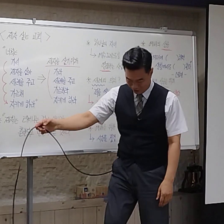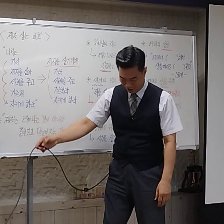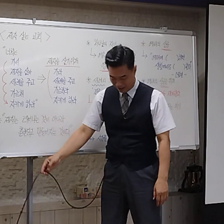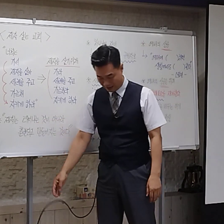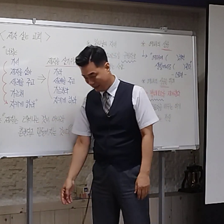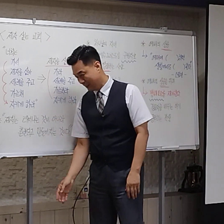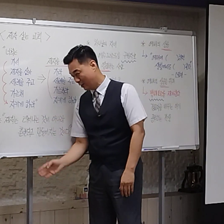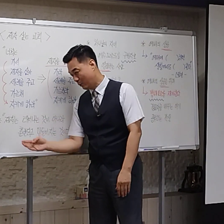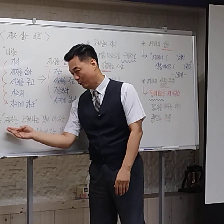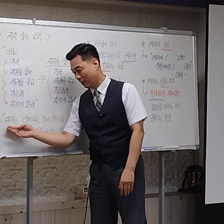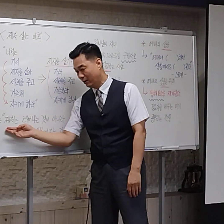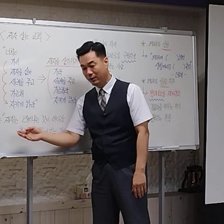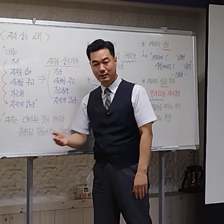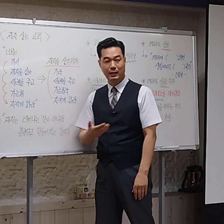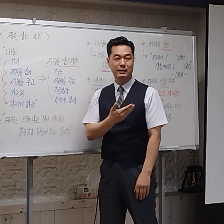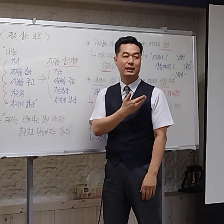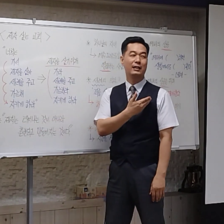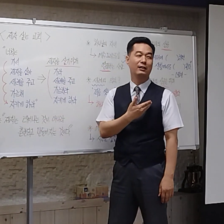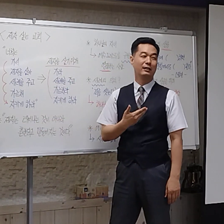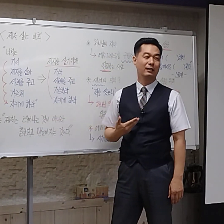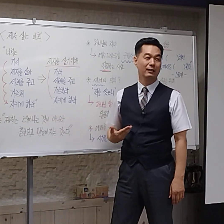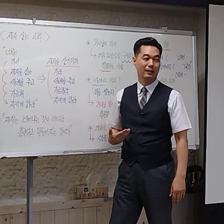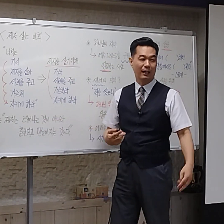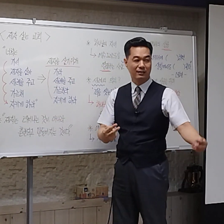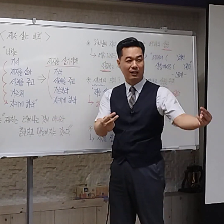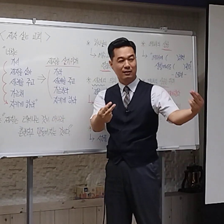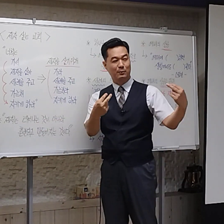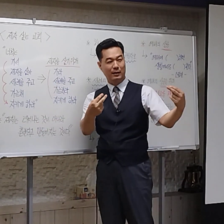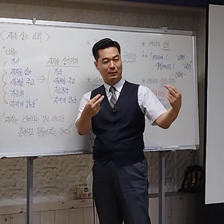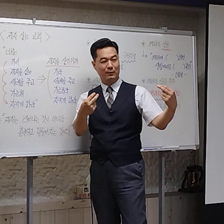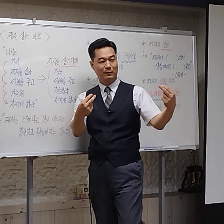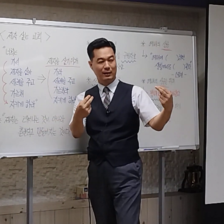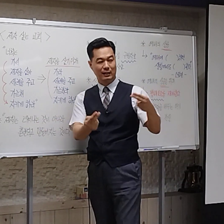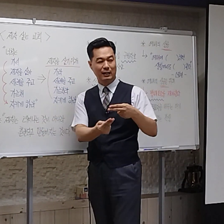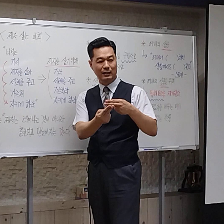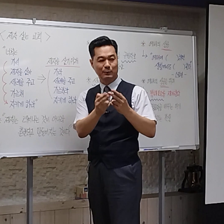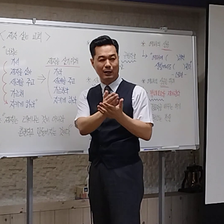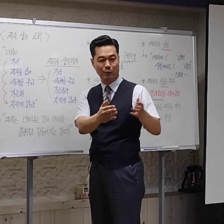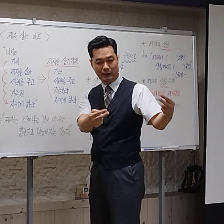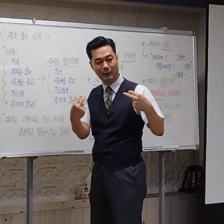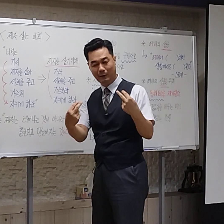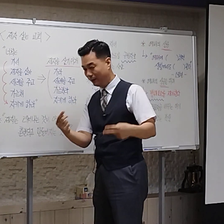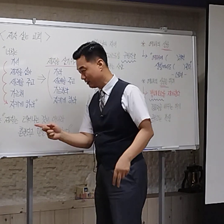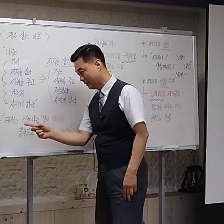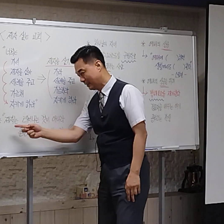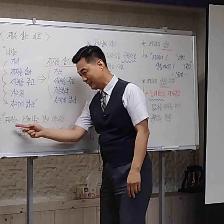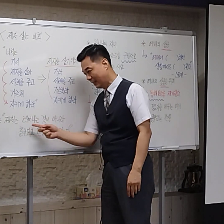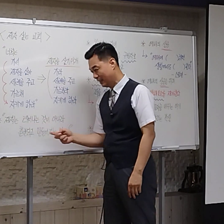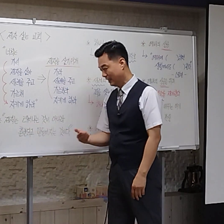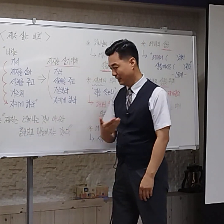자, 여기 보면 제자는 알았어. 봐봐. 이거 하지 말고 봐봐. 자,